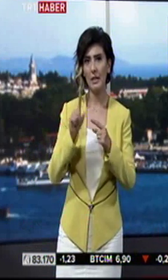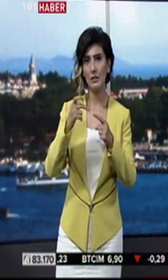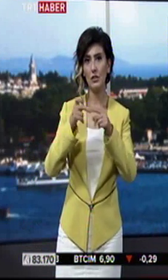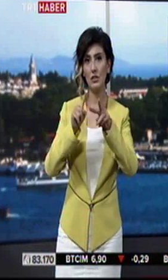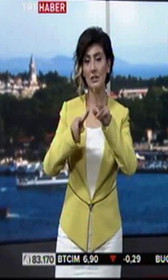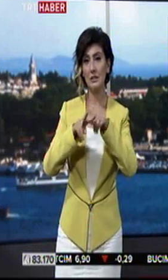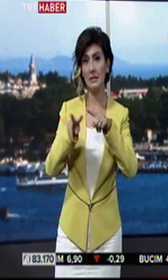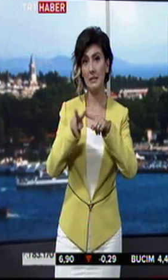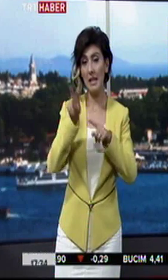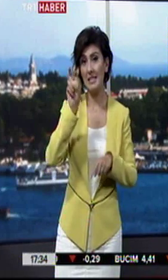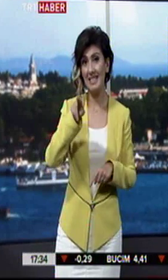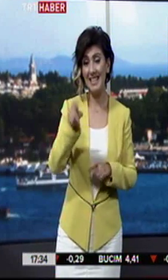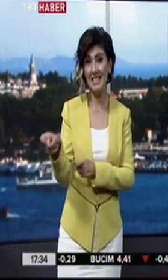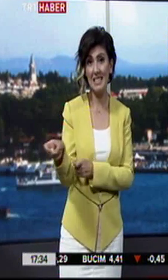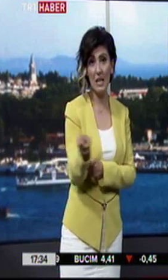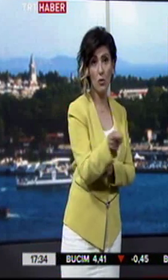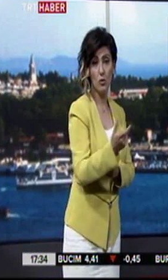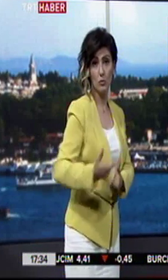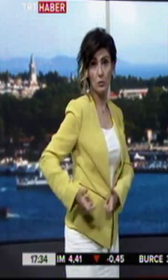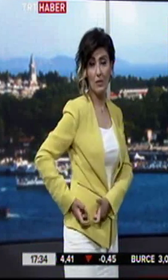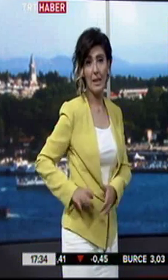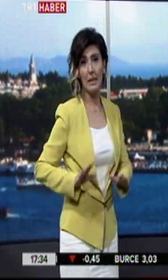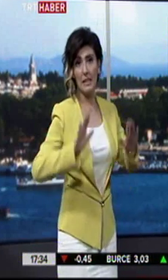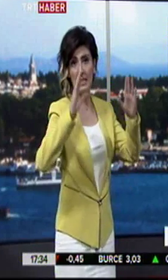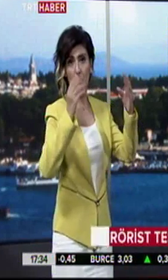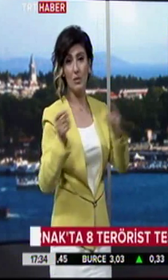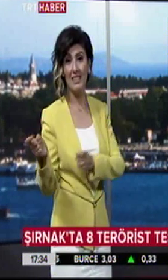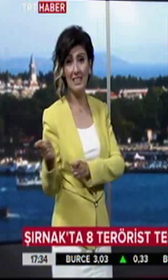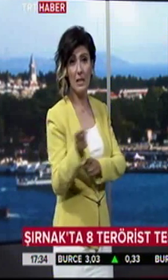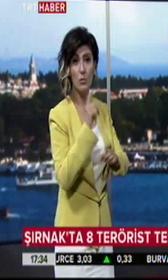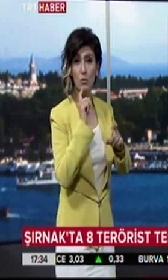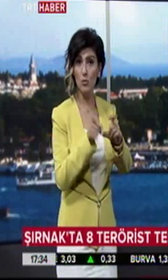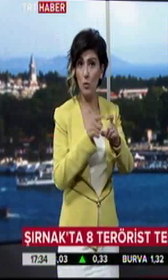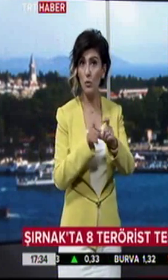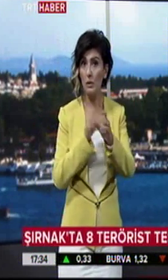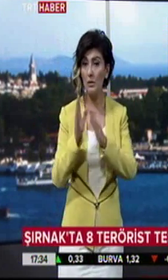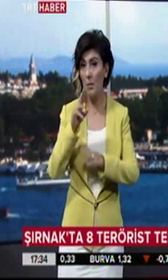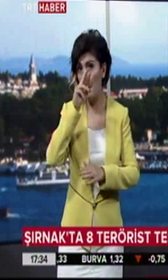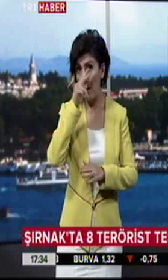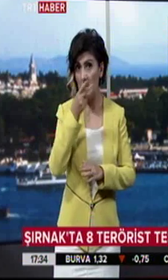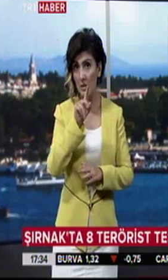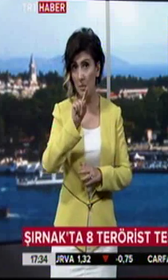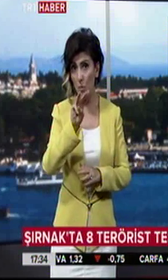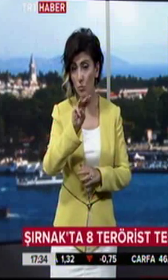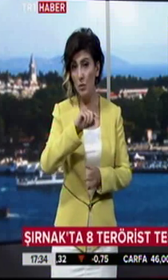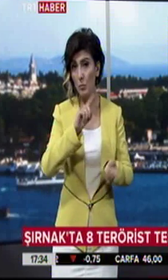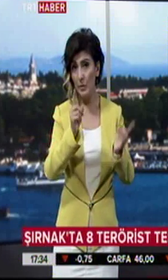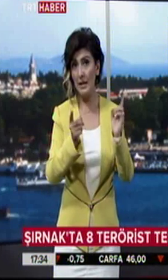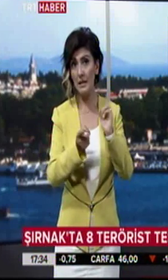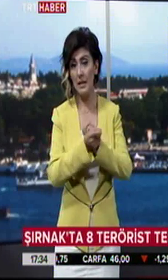Şırnak'ta 8 terörist güvenlik güçlerine teslim oldu. Teröristlerin sorguları sürerken Mart 2013'ten bugüne kadar